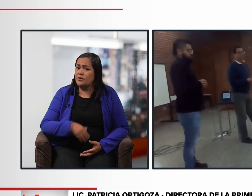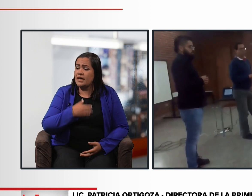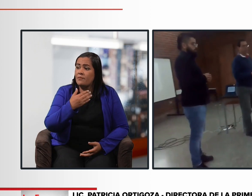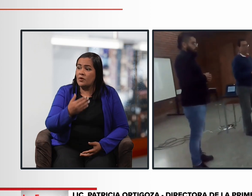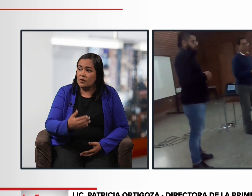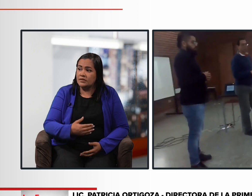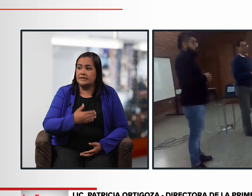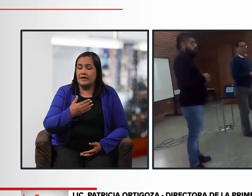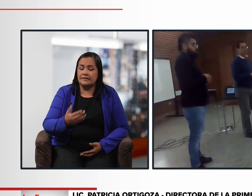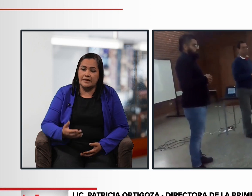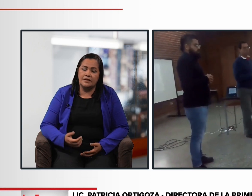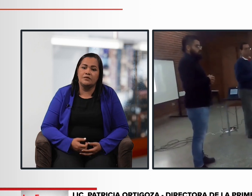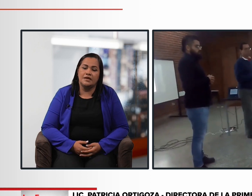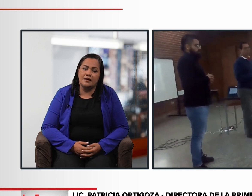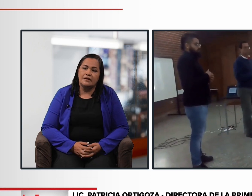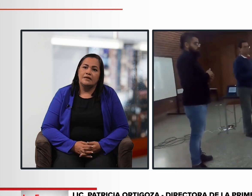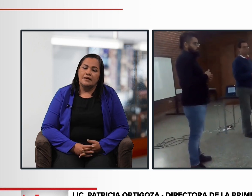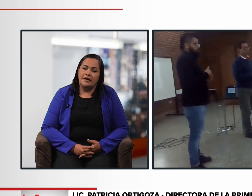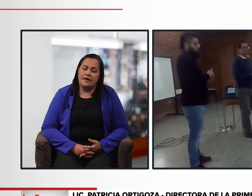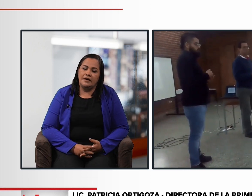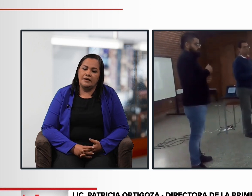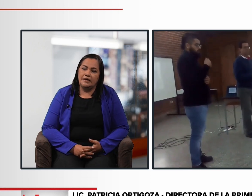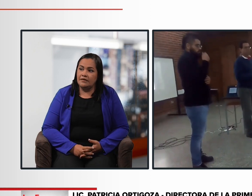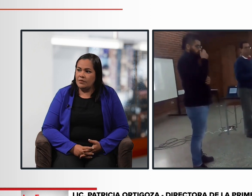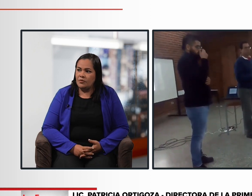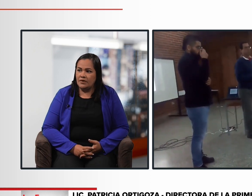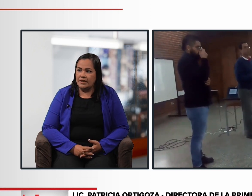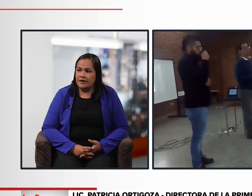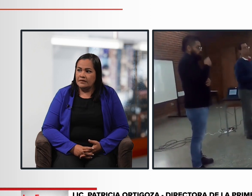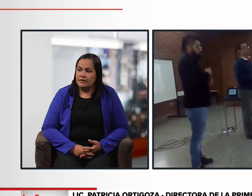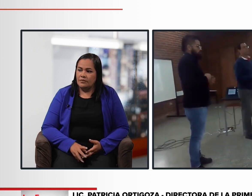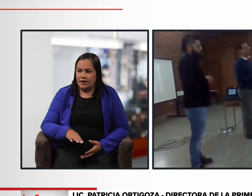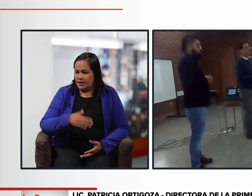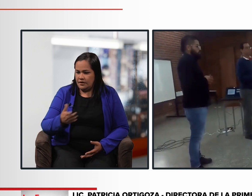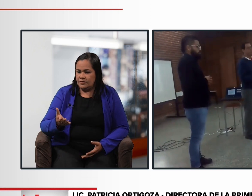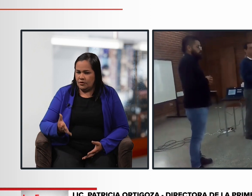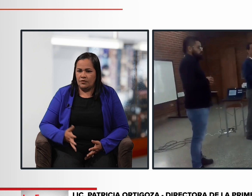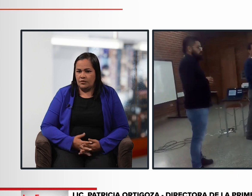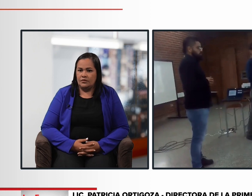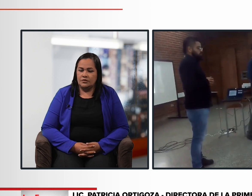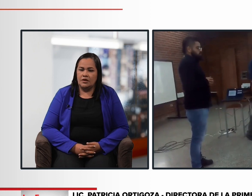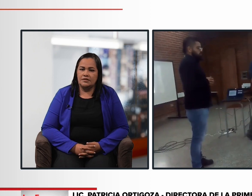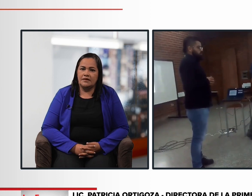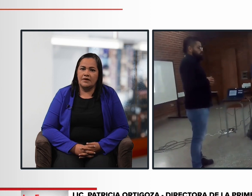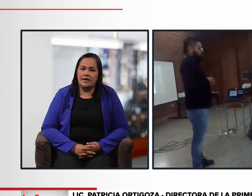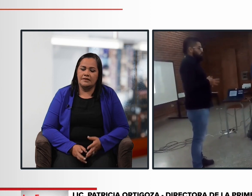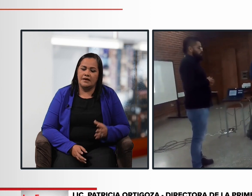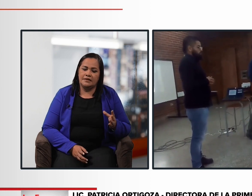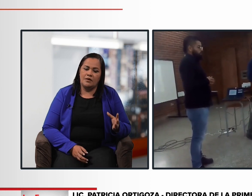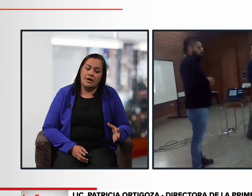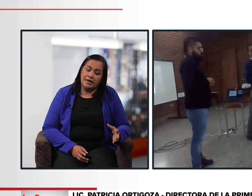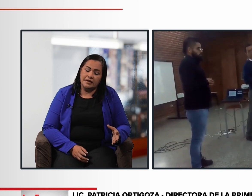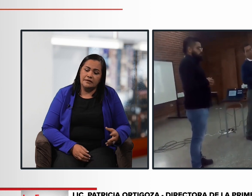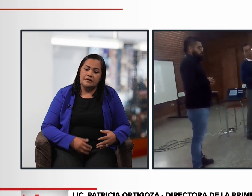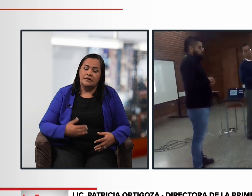Así como de a poco se está haciendo ya en TV pública, yo suelo observar, ya